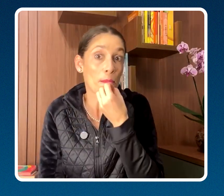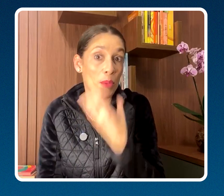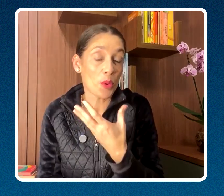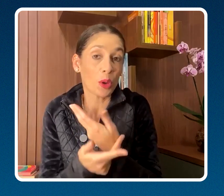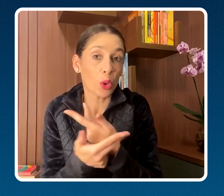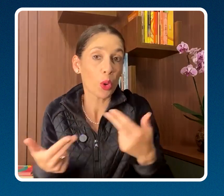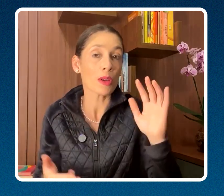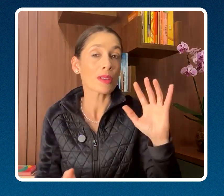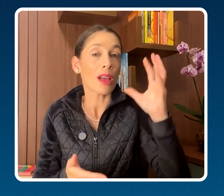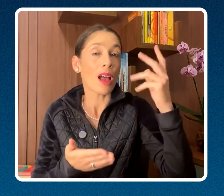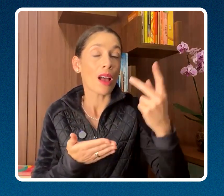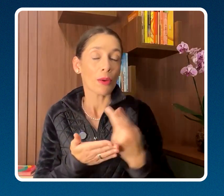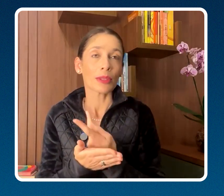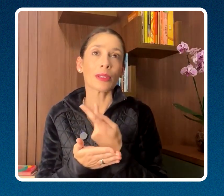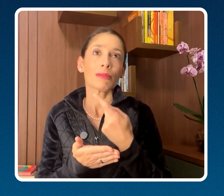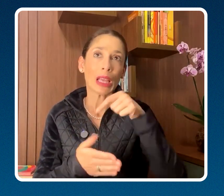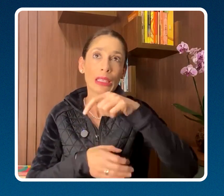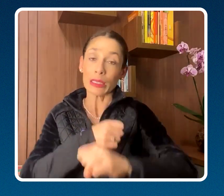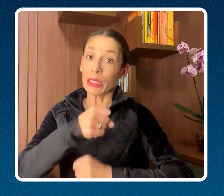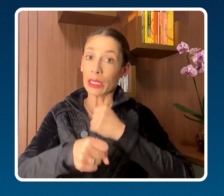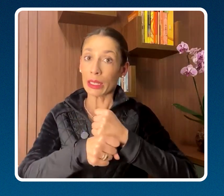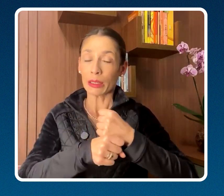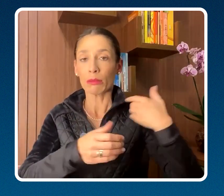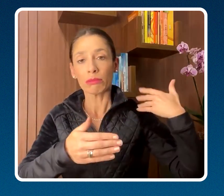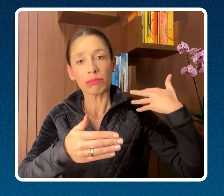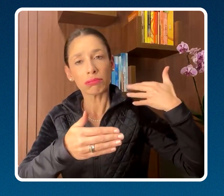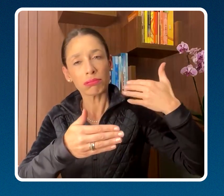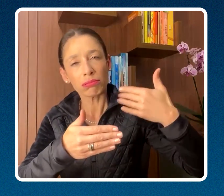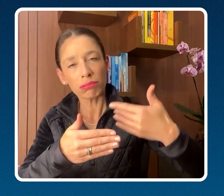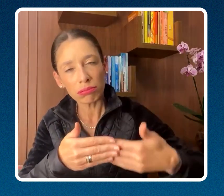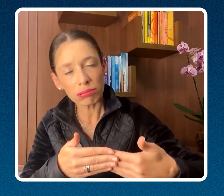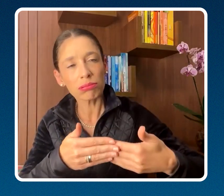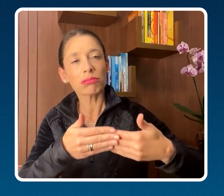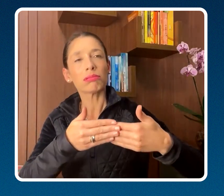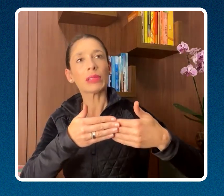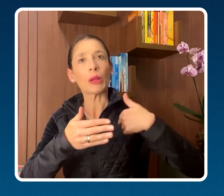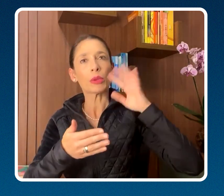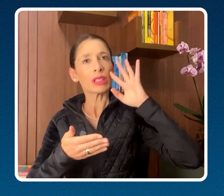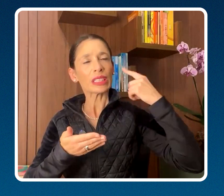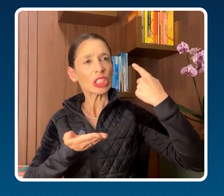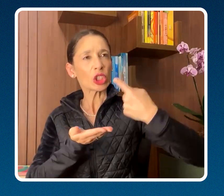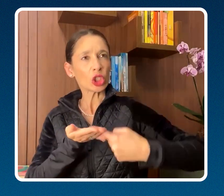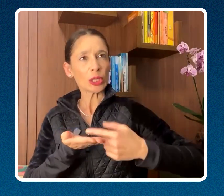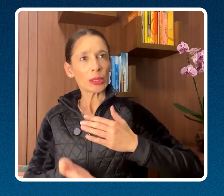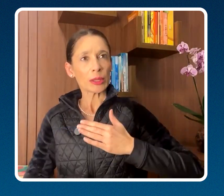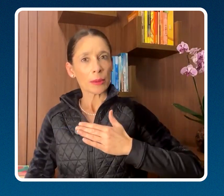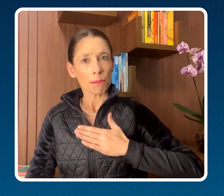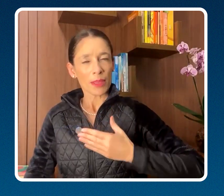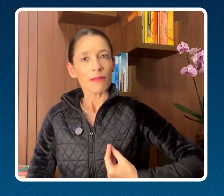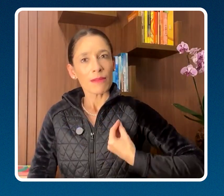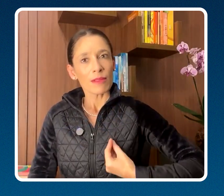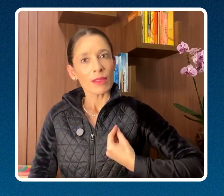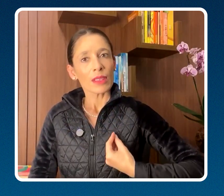assim, que me aconteceu nesse ano e meses, de uma das coisas que eu tomei de decisão para acontecer, assim, na